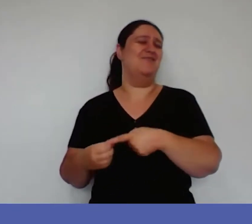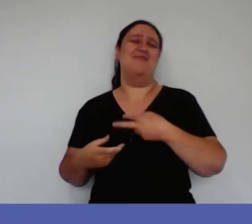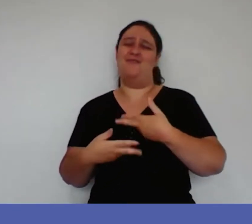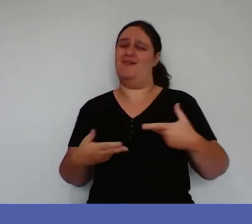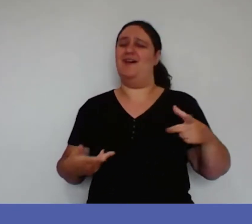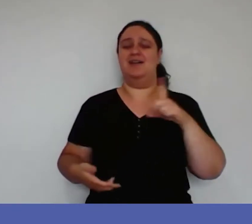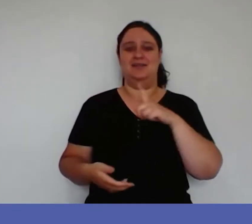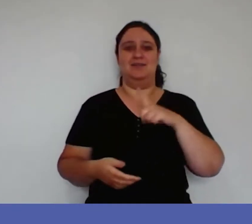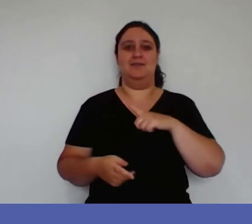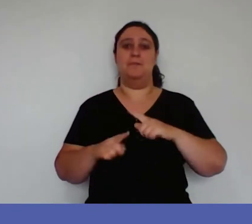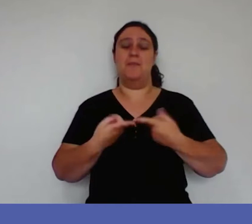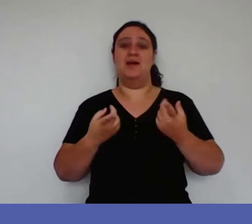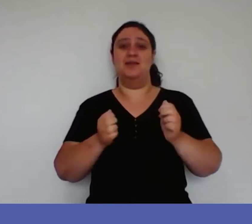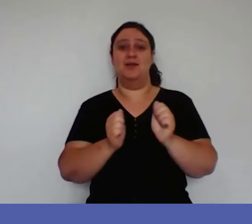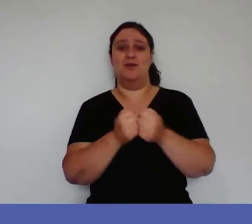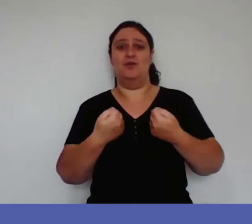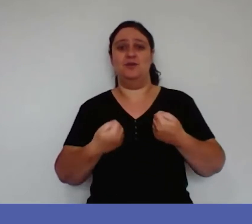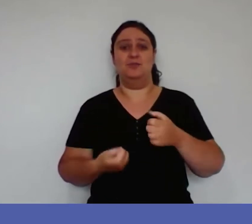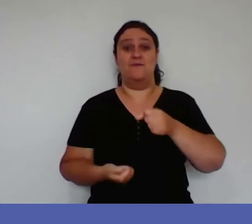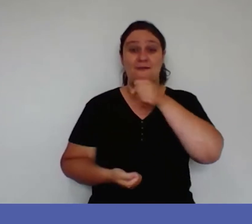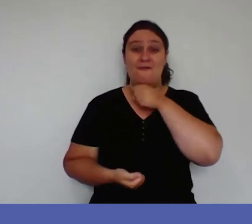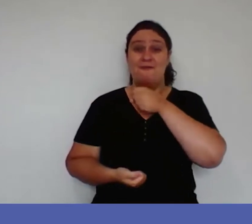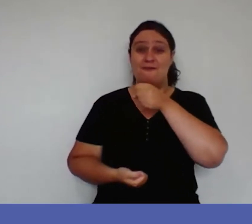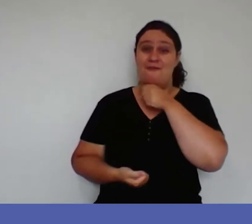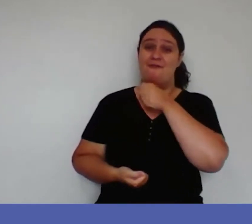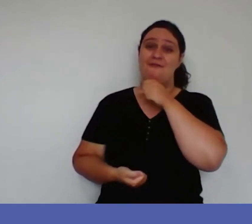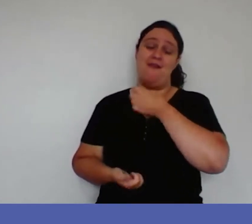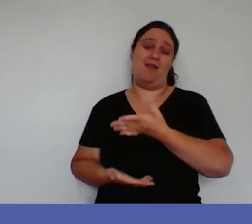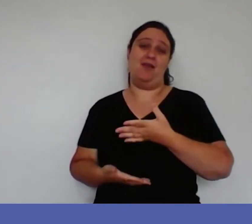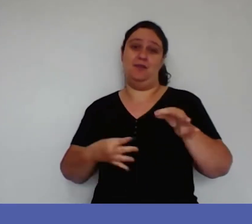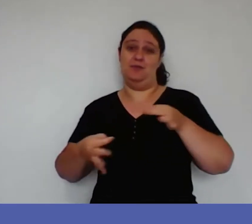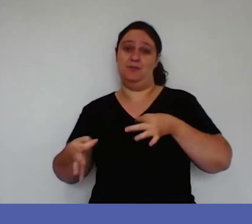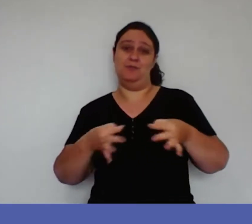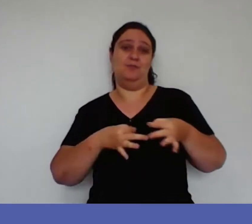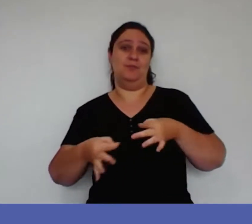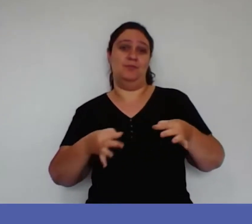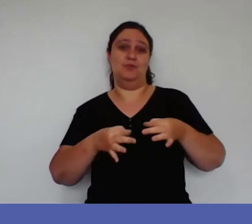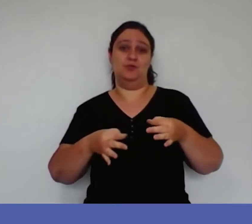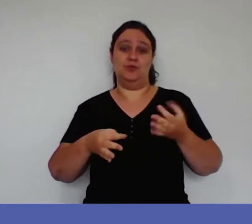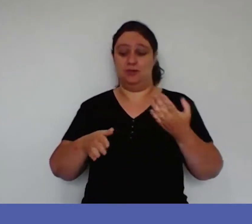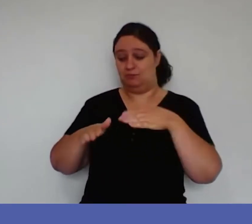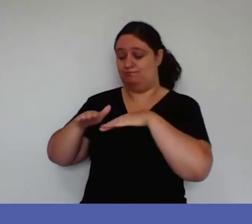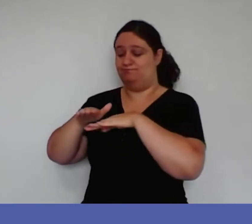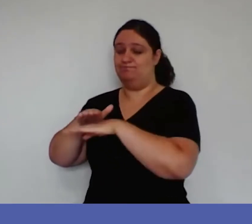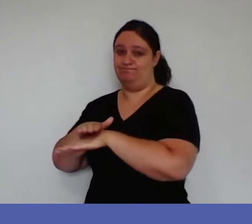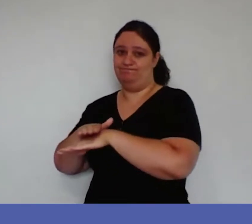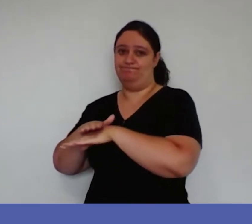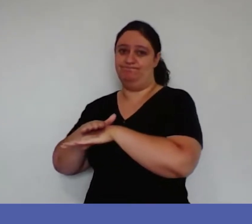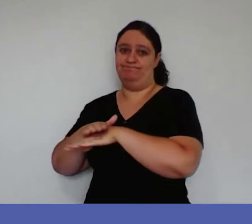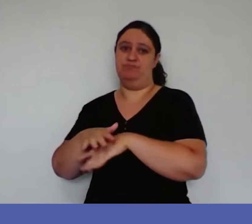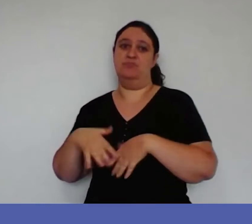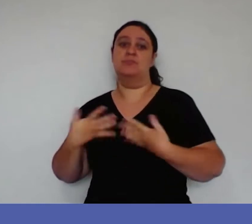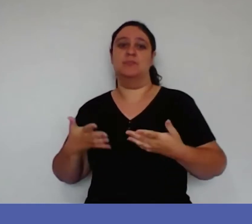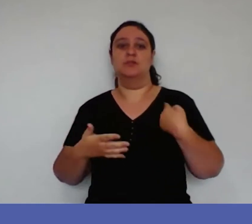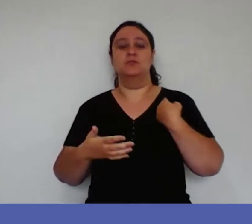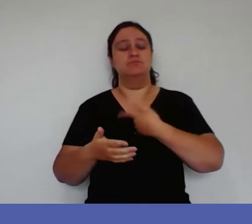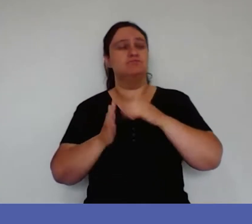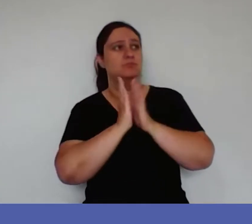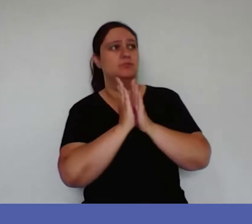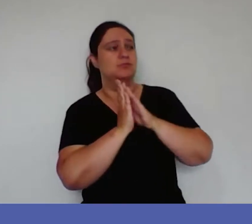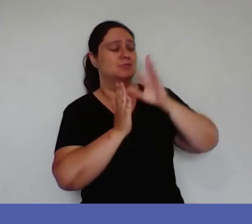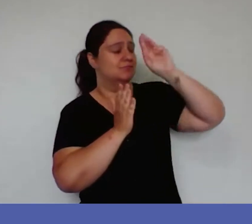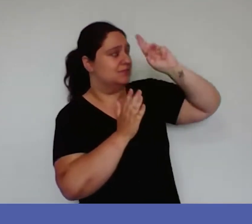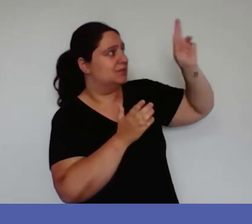ônibus envelheceram, esse projeto ficou encalhado. Aí nós oramos ao Senhor, irmãos, por